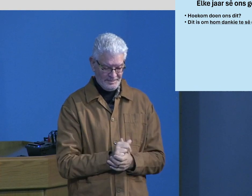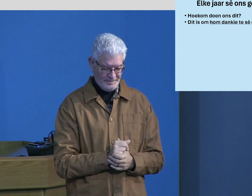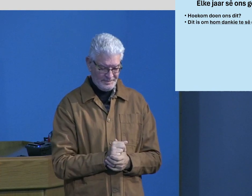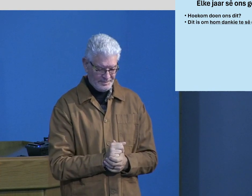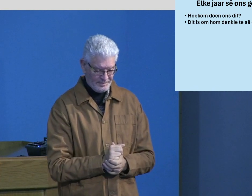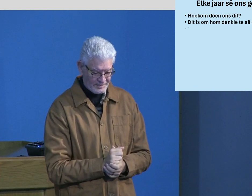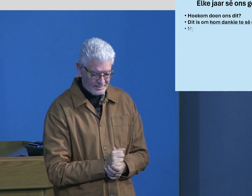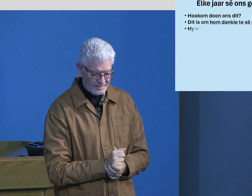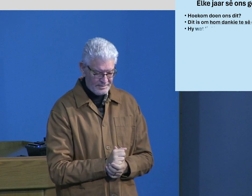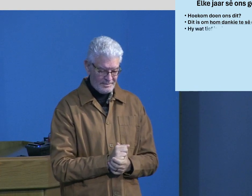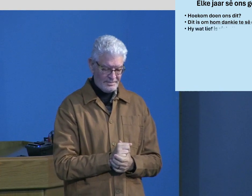Goed.